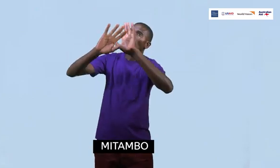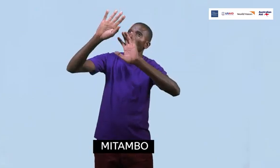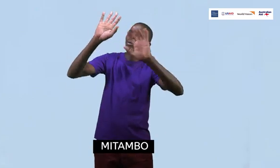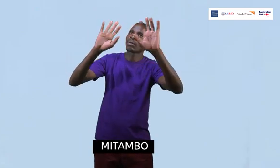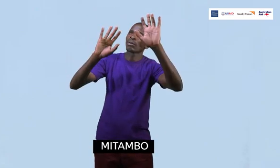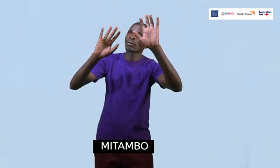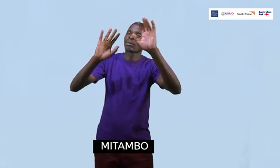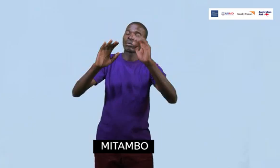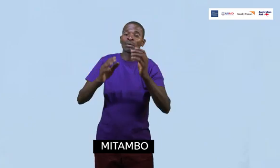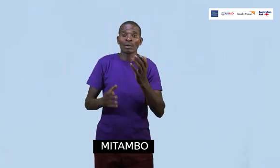mitambo.